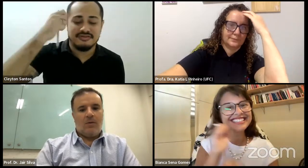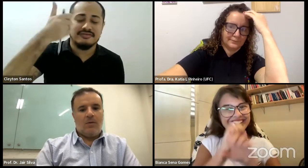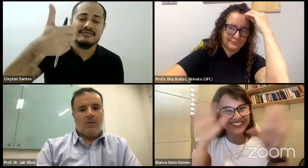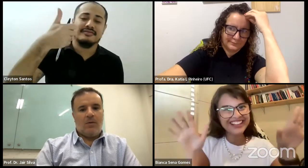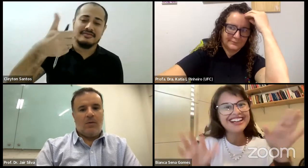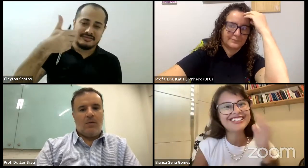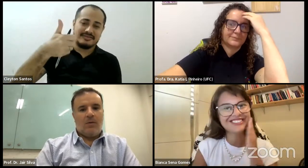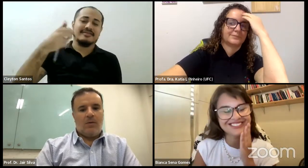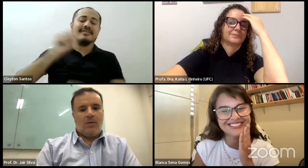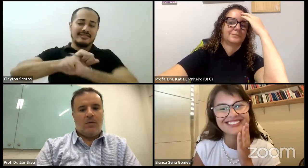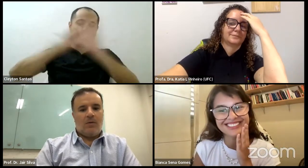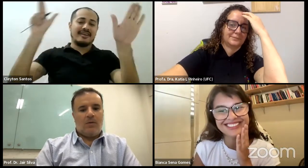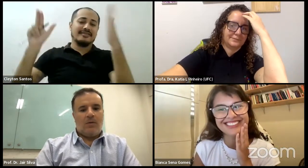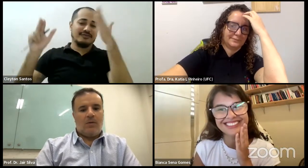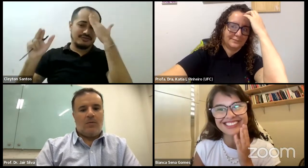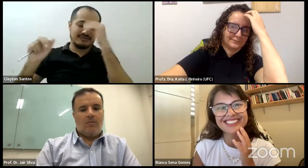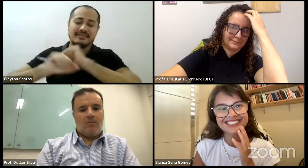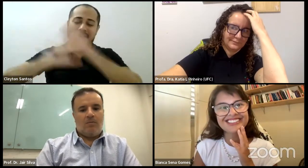para a gente,